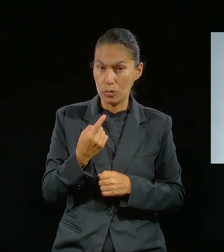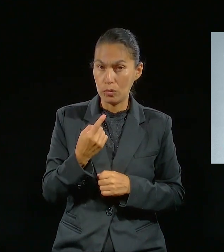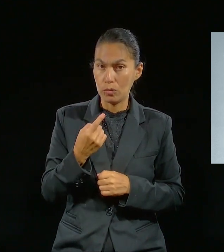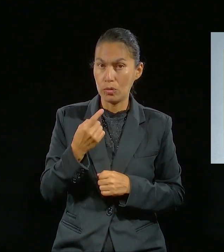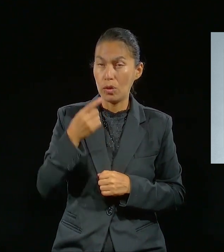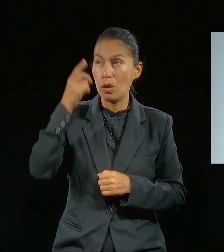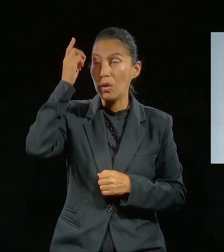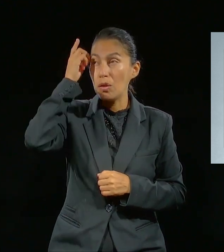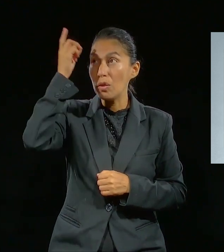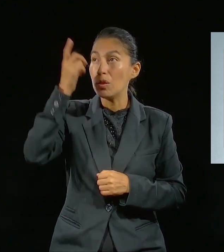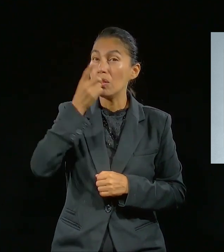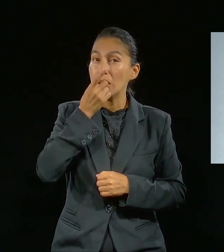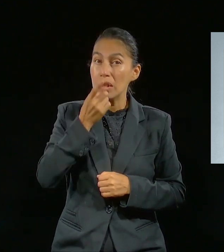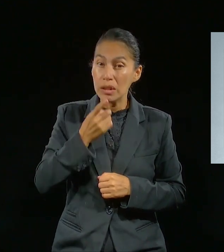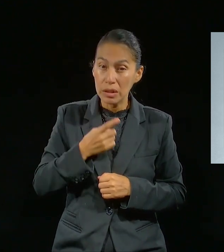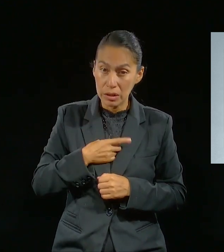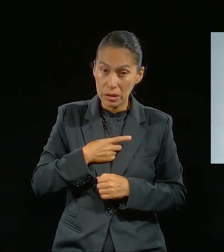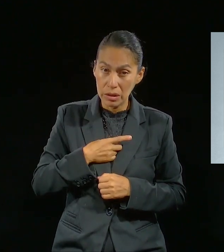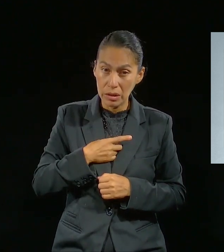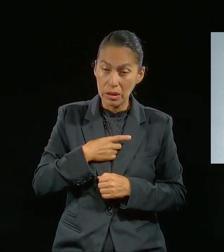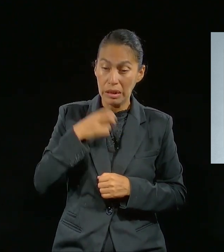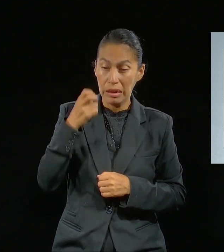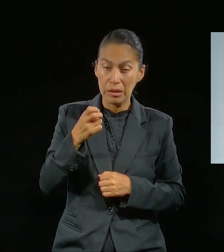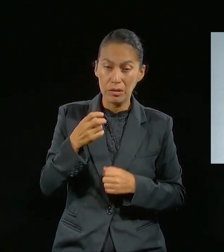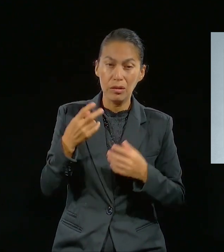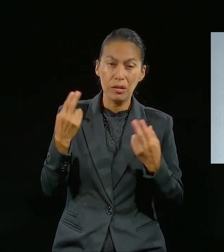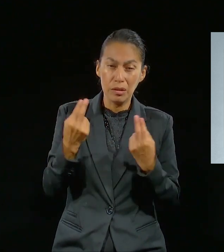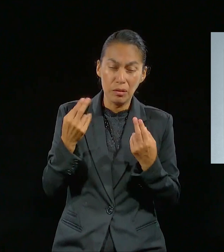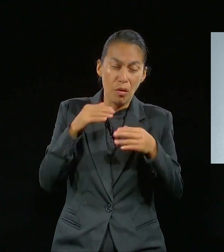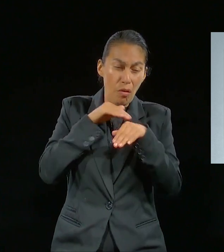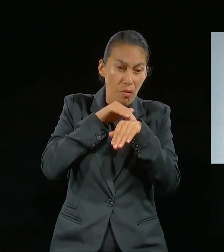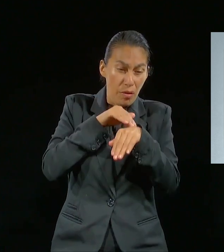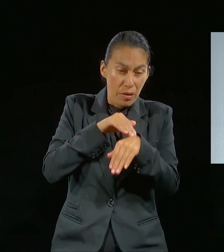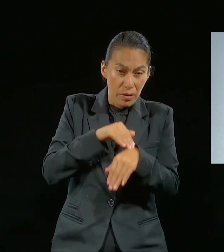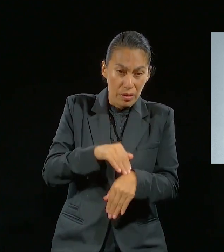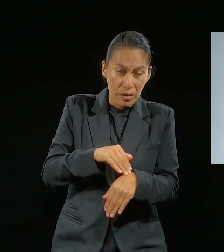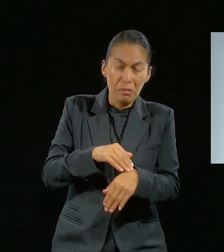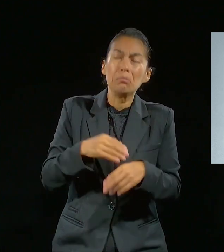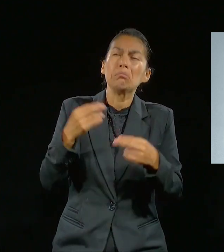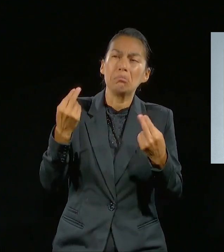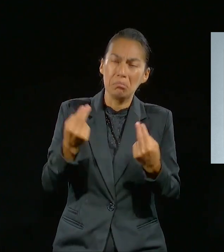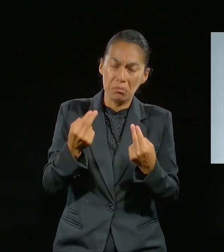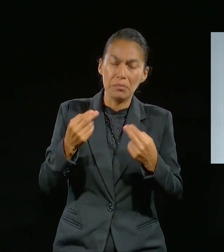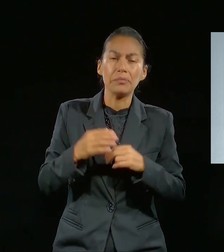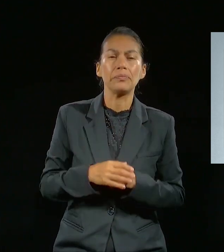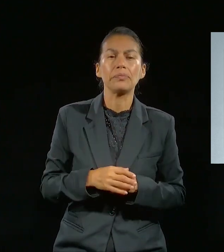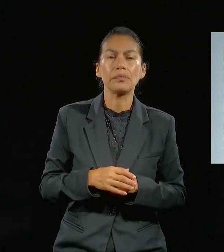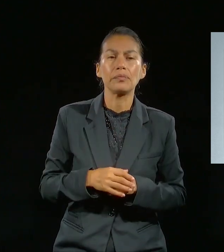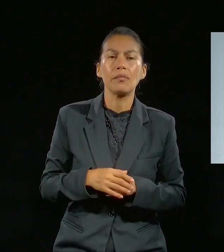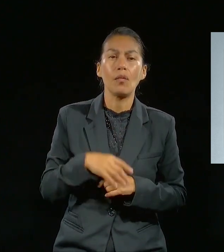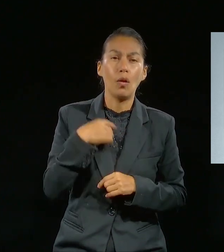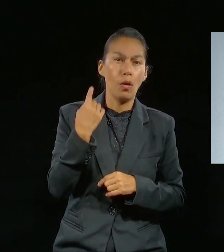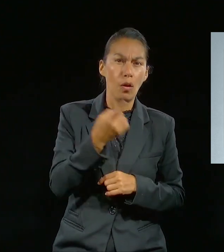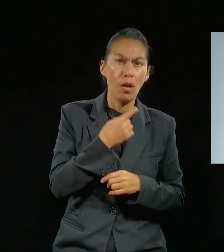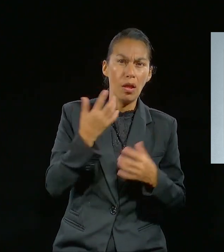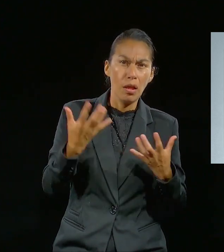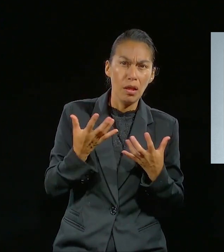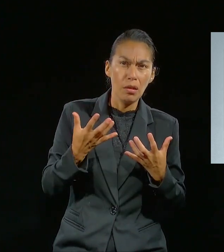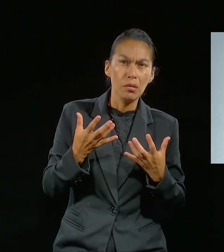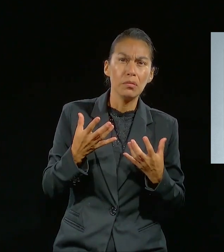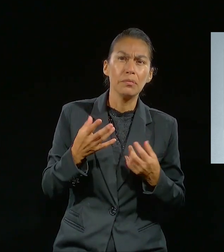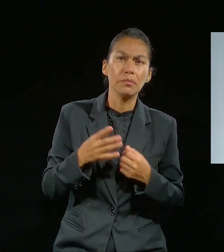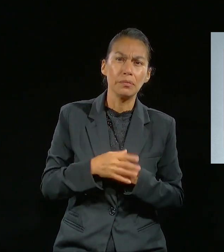y obedecer lo que Dios nos está diciendo, lo que tengamos a la mano por hacer, con todo lo que